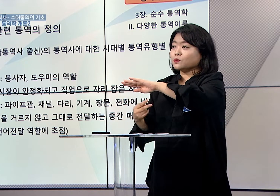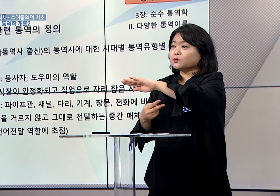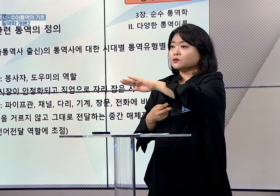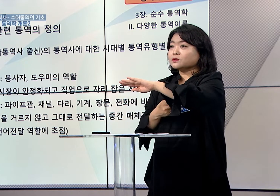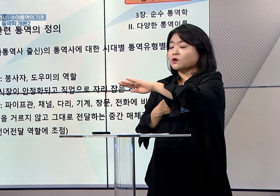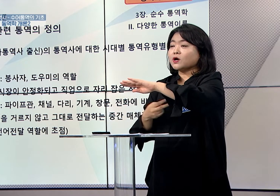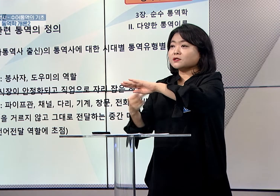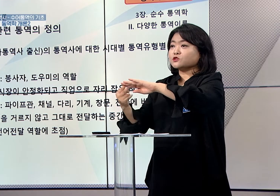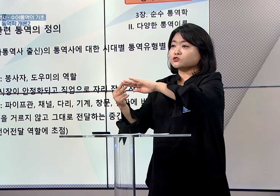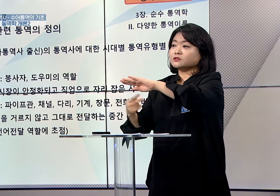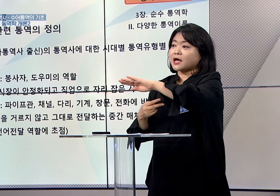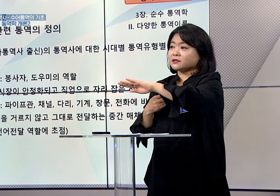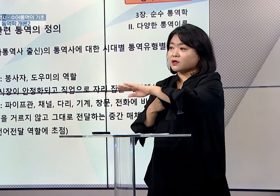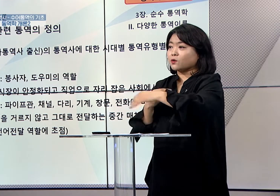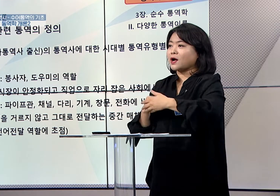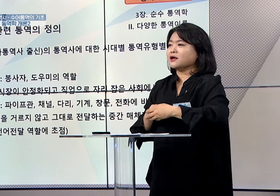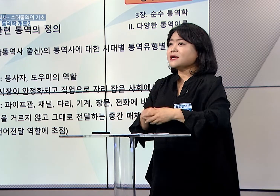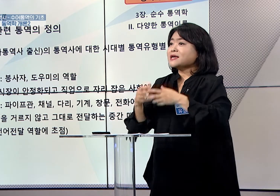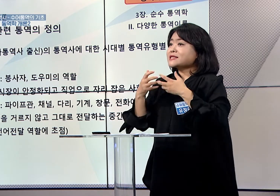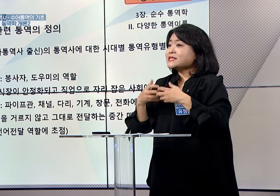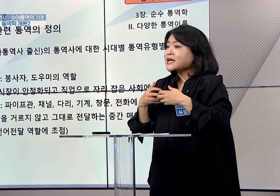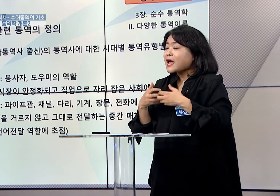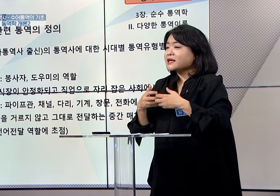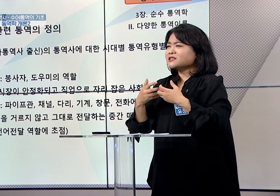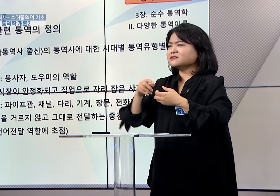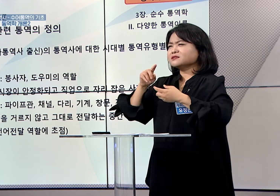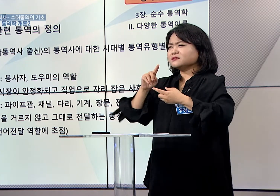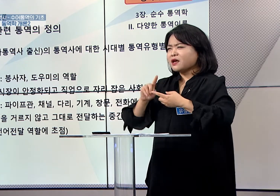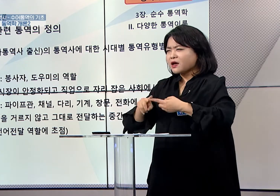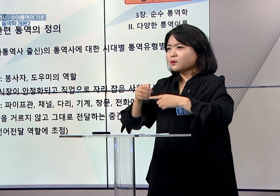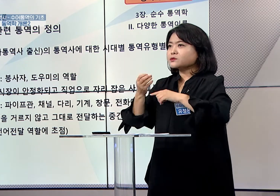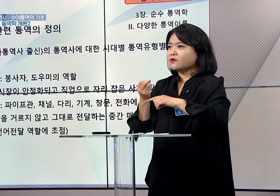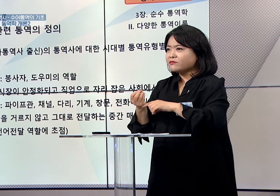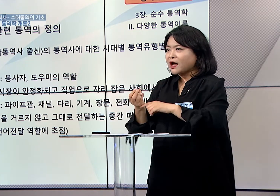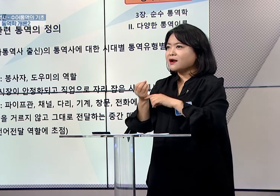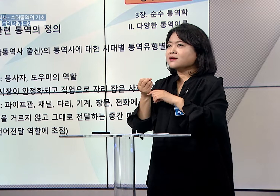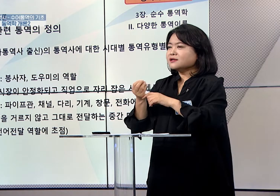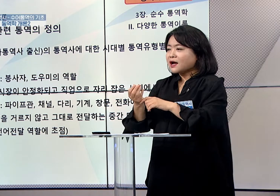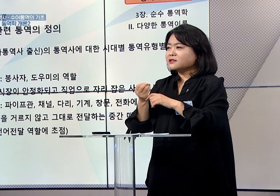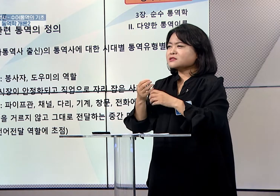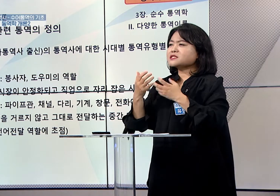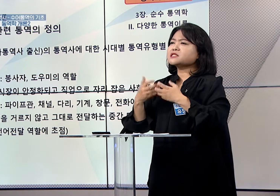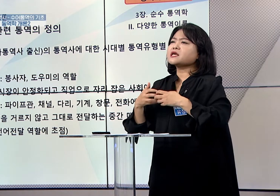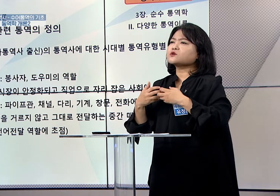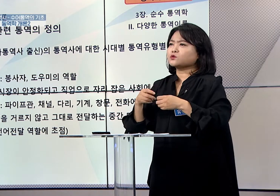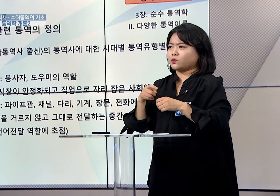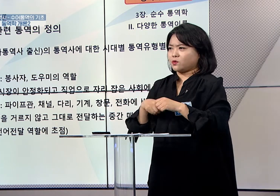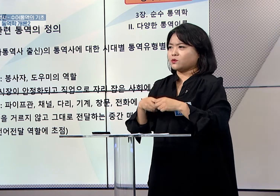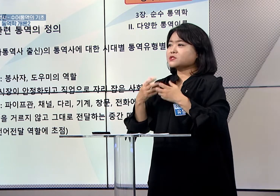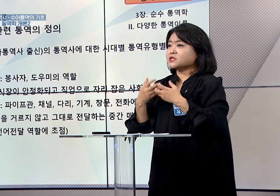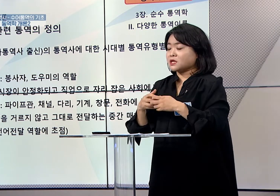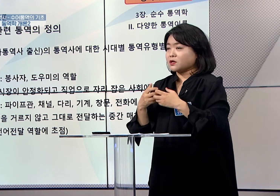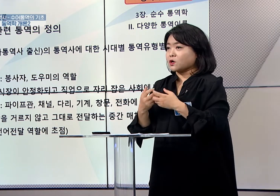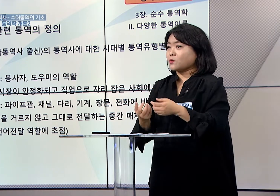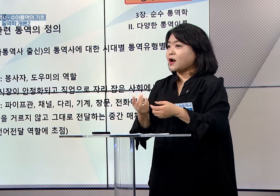역할을 해주는 다리의 역할, 기계 있는 그대로 전달하는 기계적 통역으로 기계의 역할,